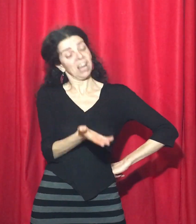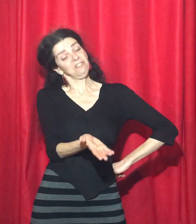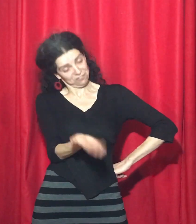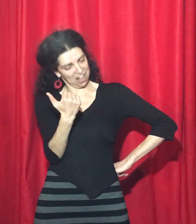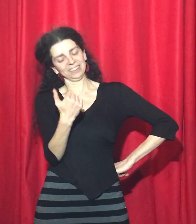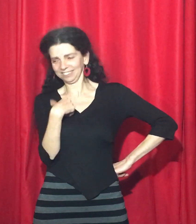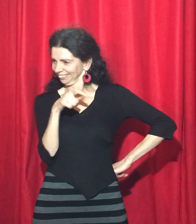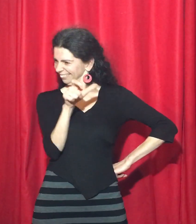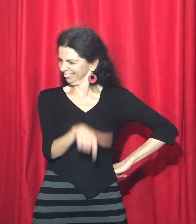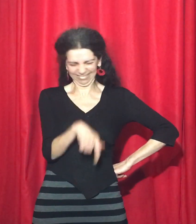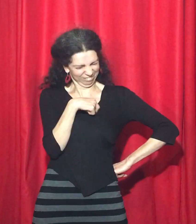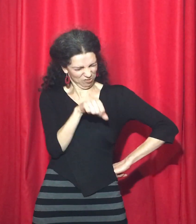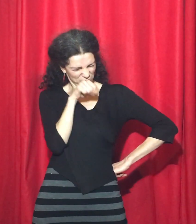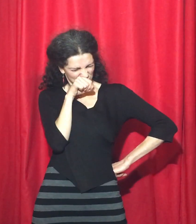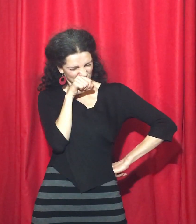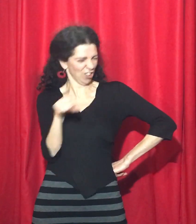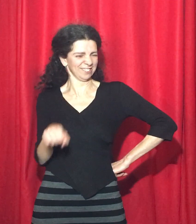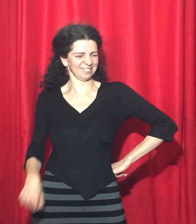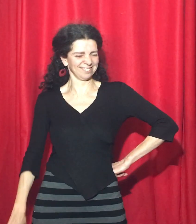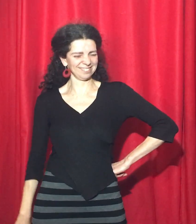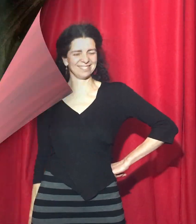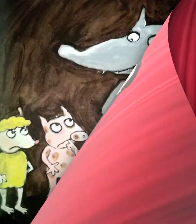« Viens avec moi, j'aime les gens comme toi. »